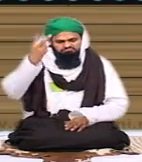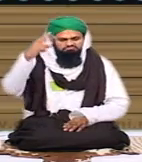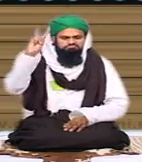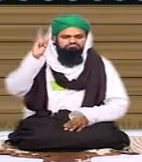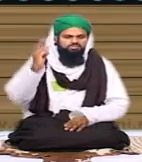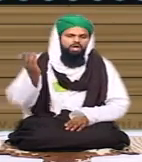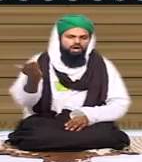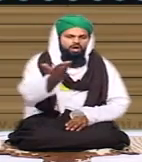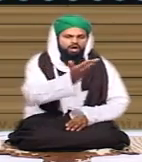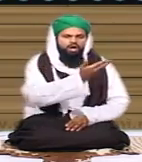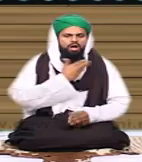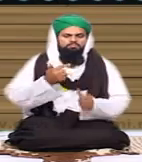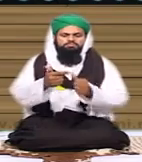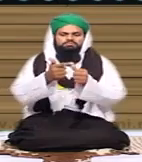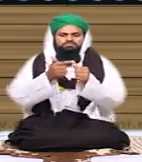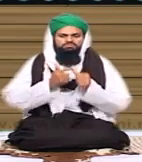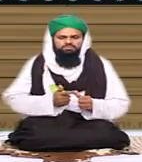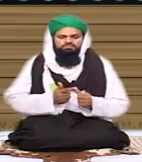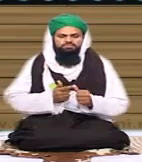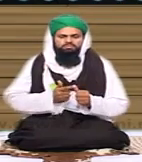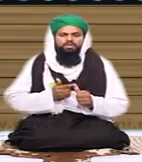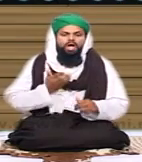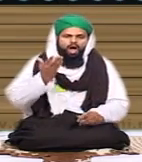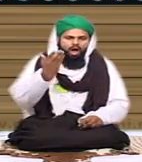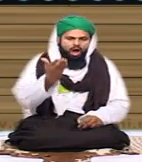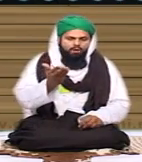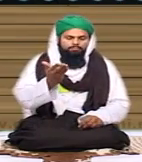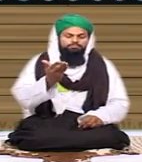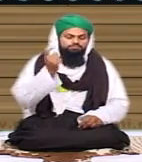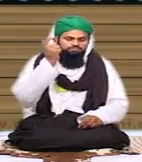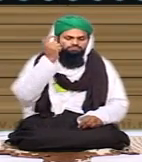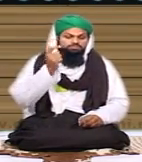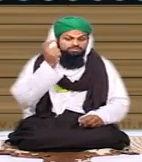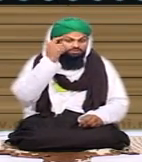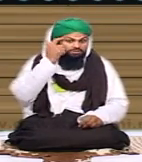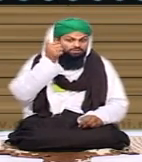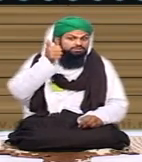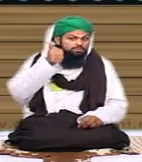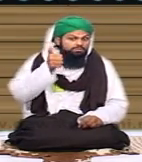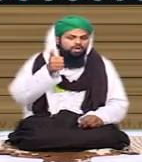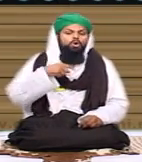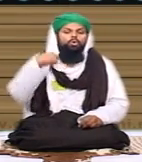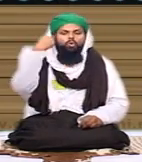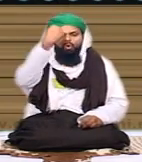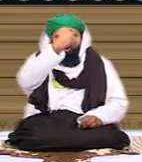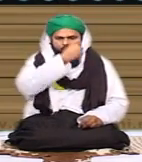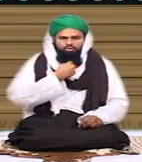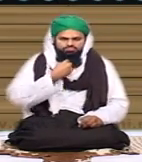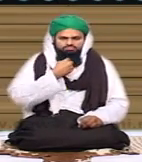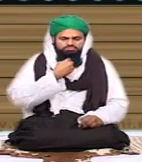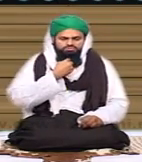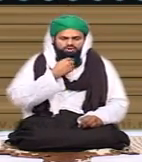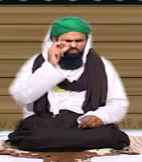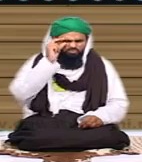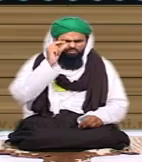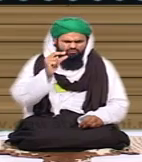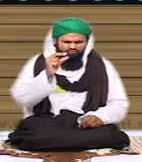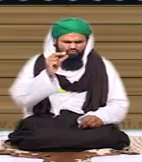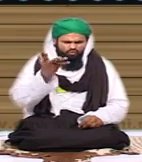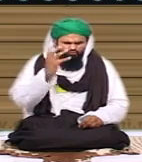हैं। तो अब बताइए कि हम में से कौन अक्लमंद है? क्या वो शख्स अहमक नहीं, क्या